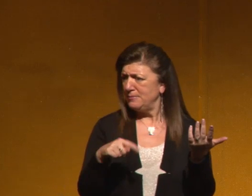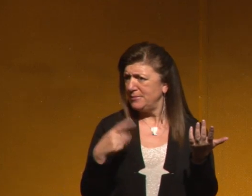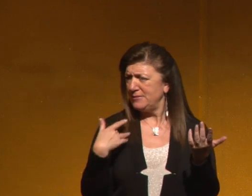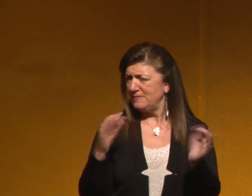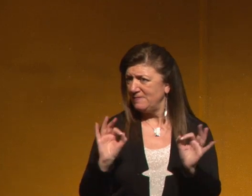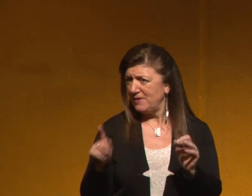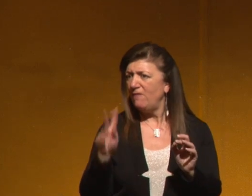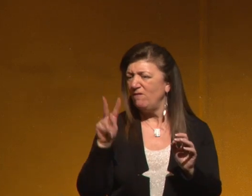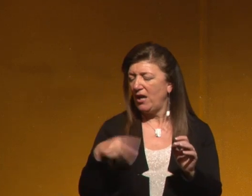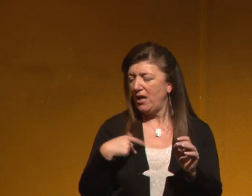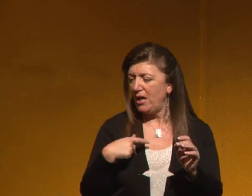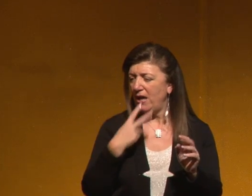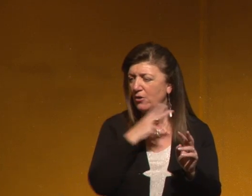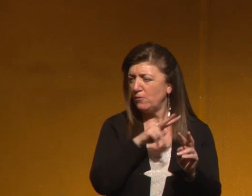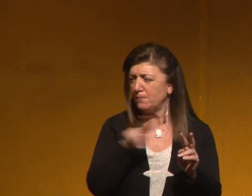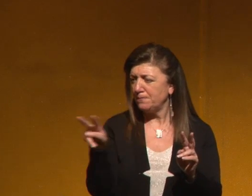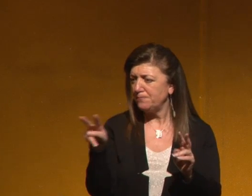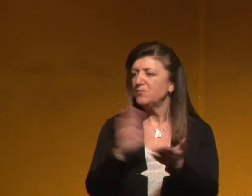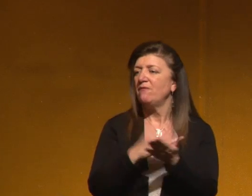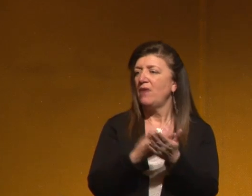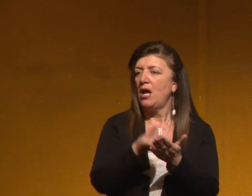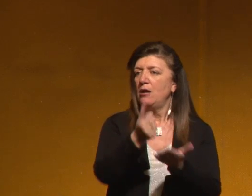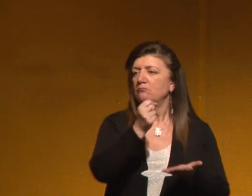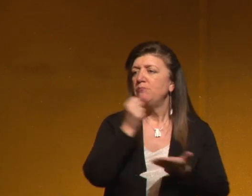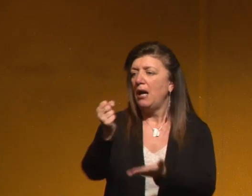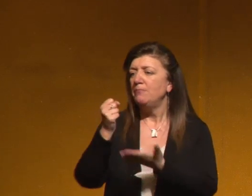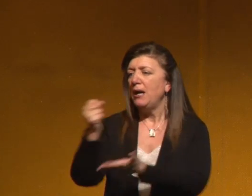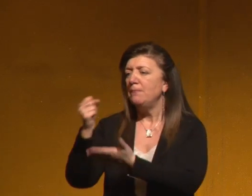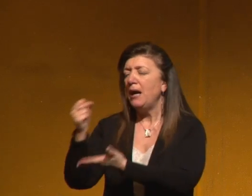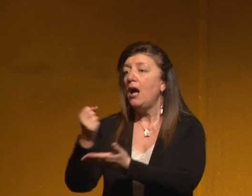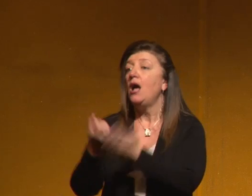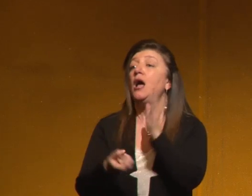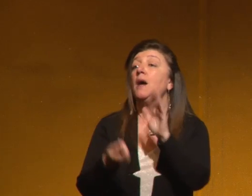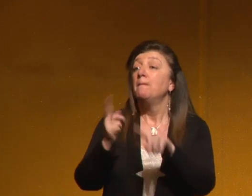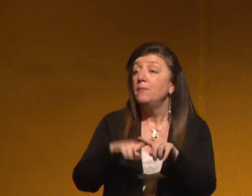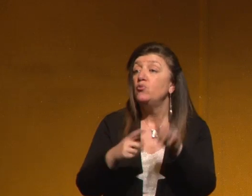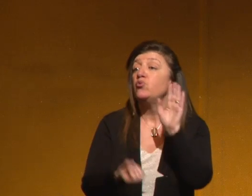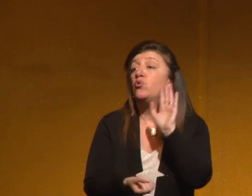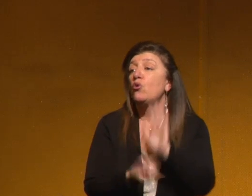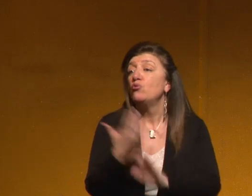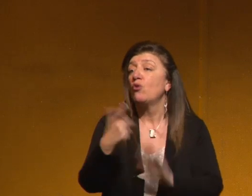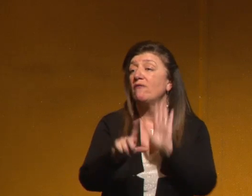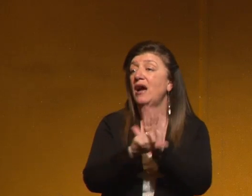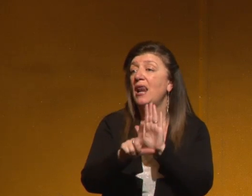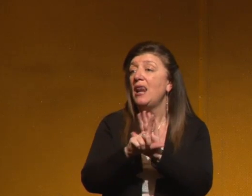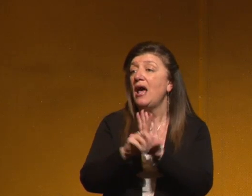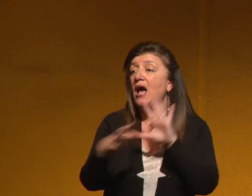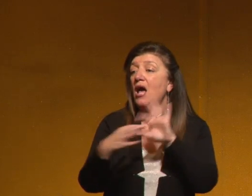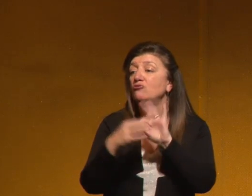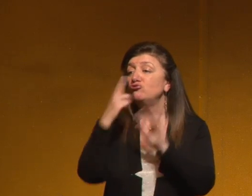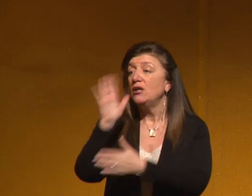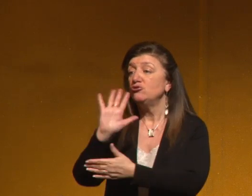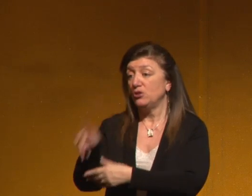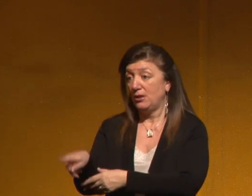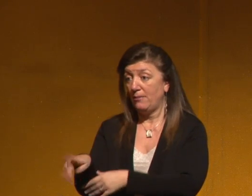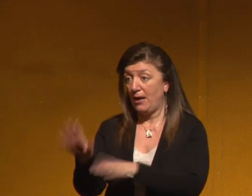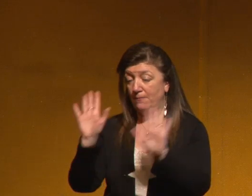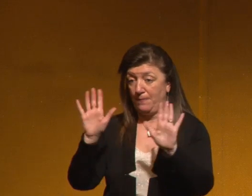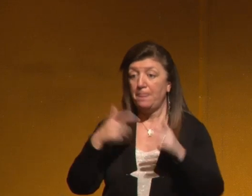valorizzato sia in termini di risorse che di nuove regole fa una nuova legge sul cinema stiamo il parlamento sta lavorando